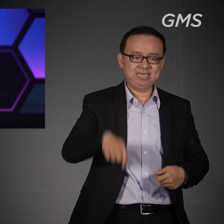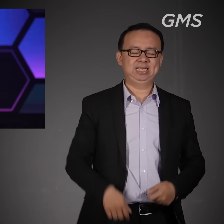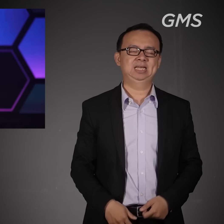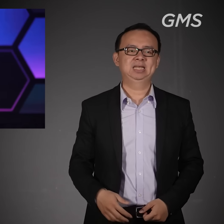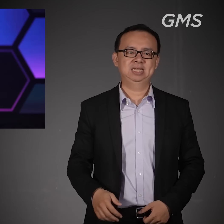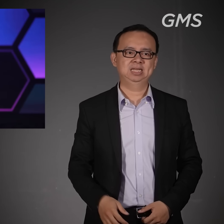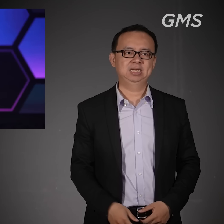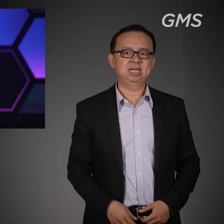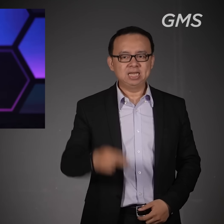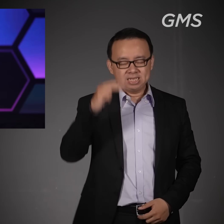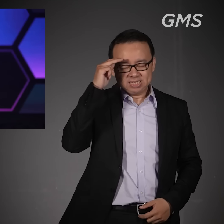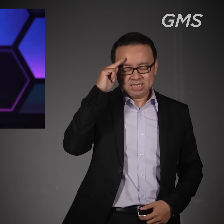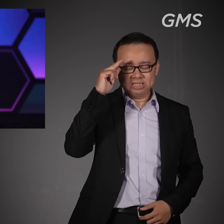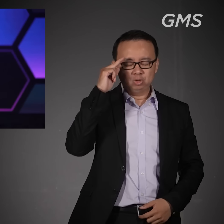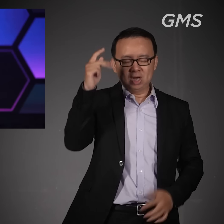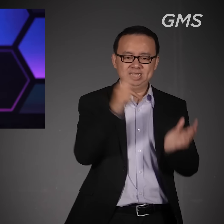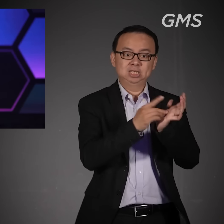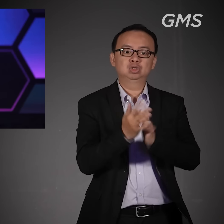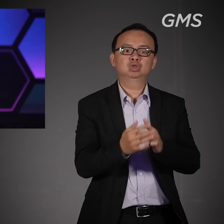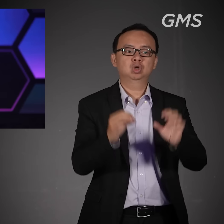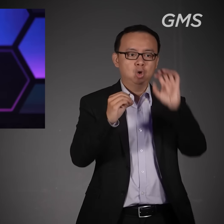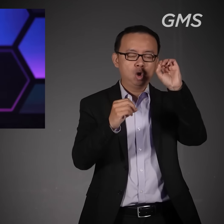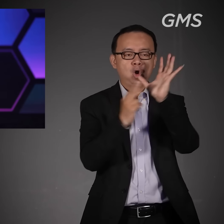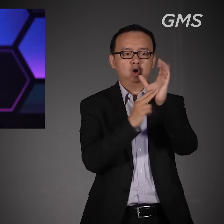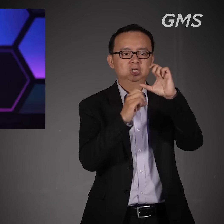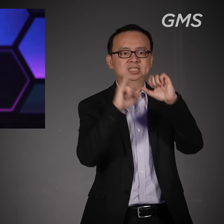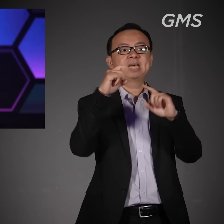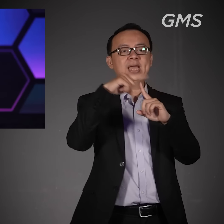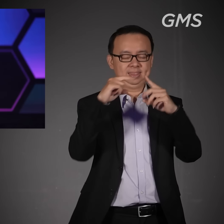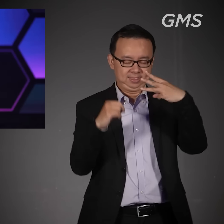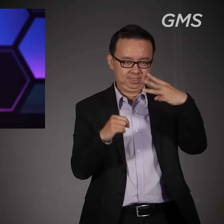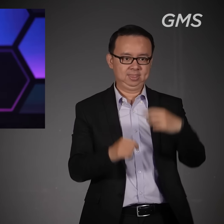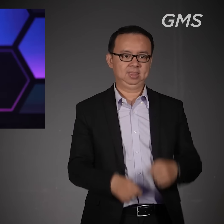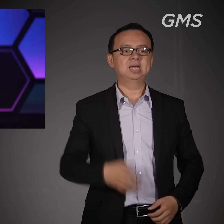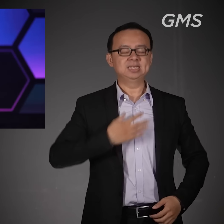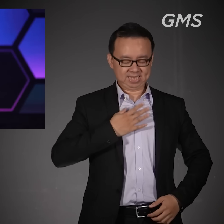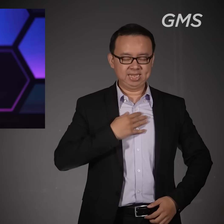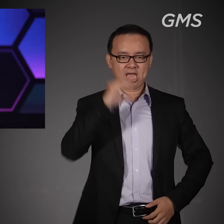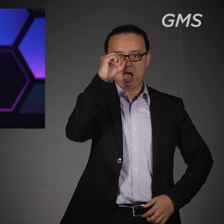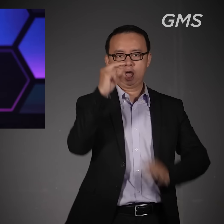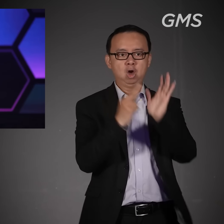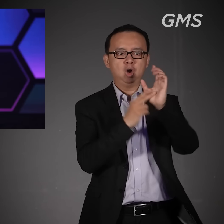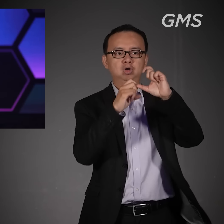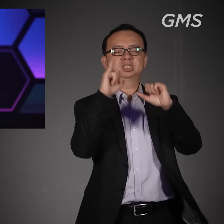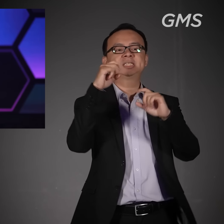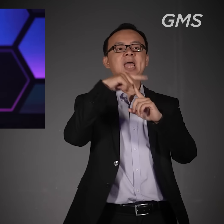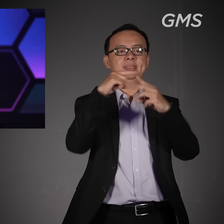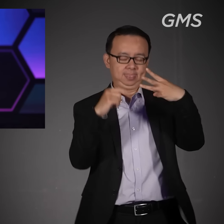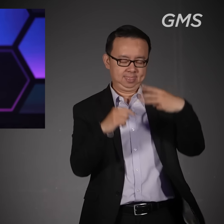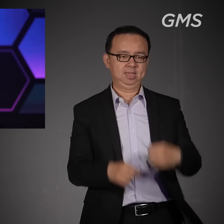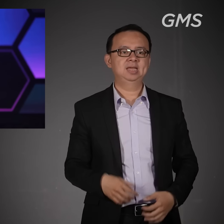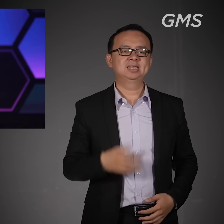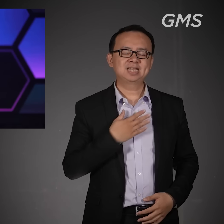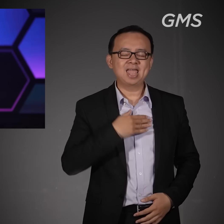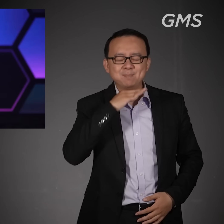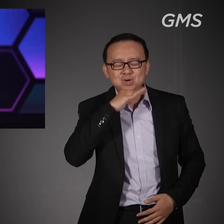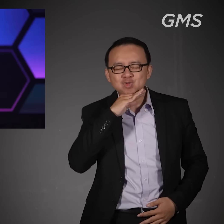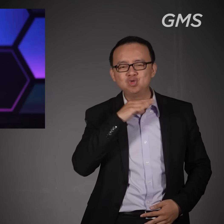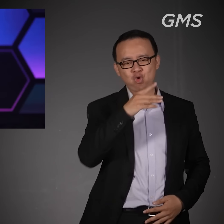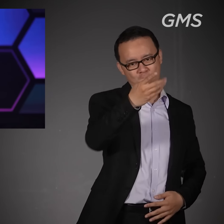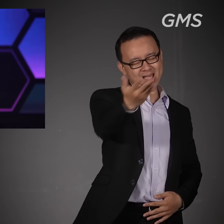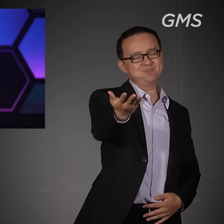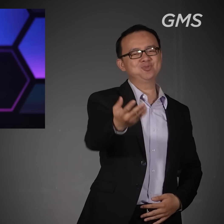on-site. Kami on-site. Dan kami akan menunggu Anda semuanya on-site. Tapi